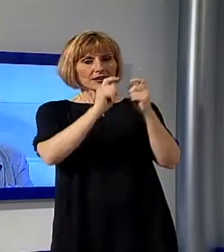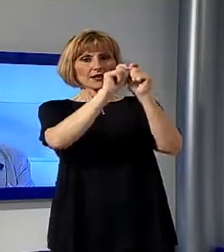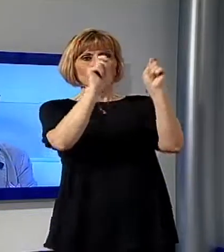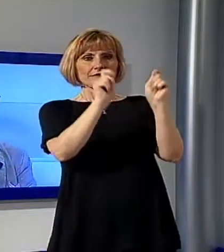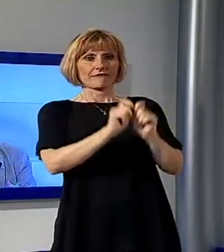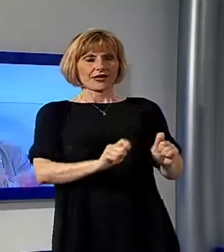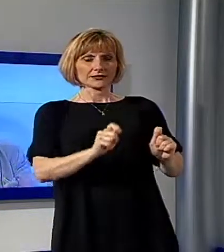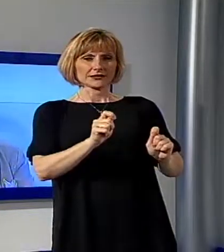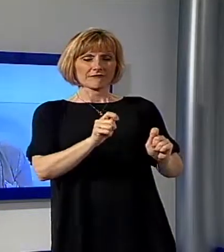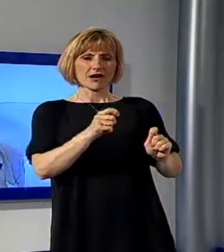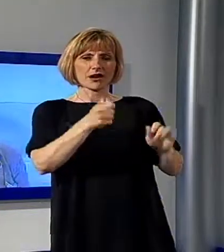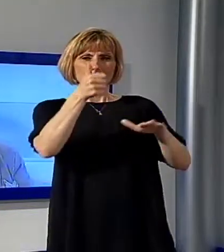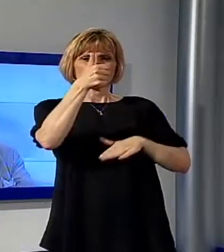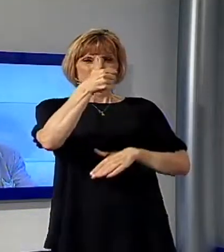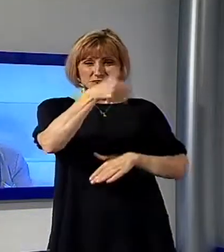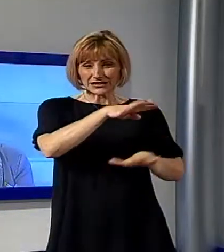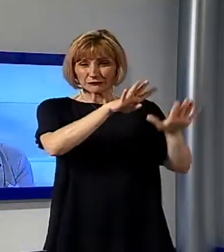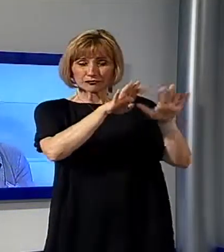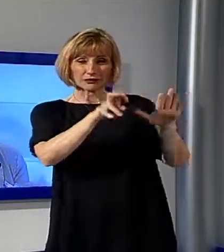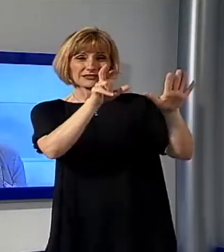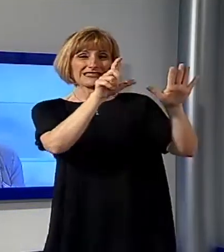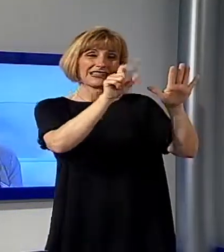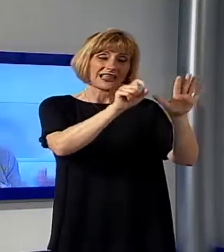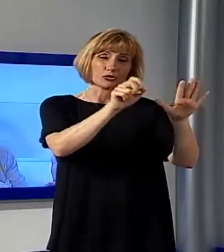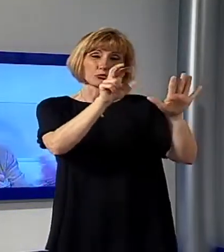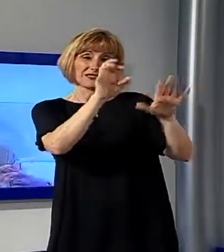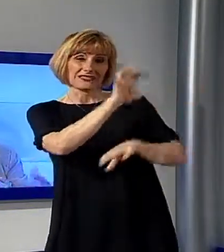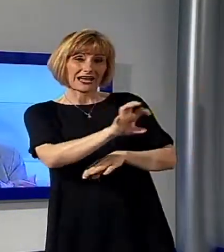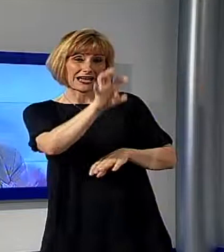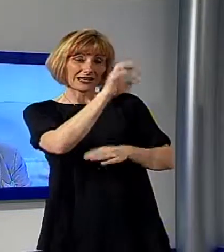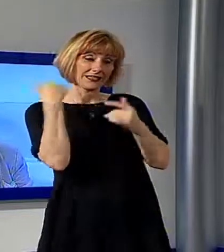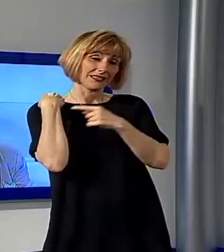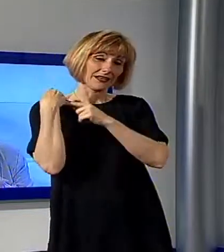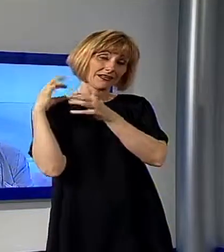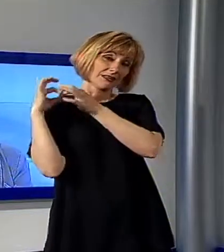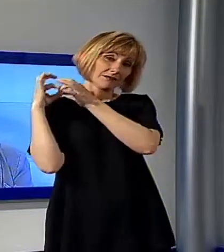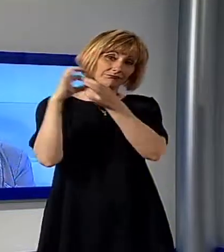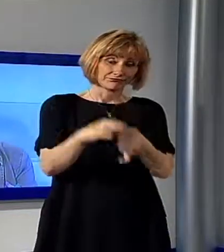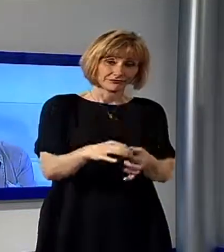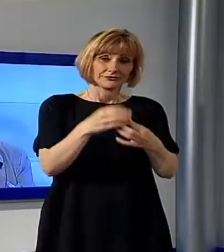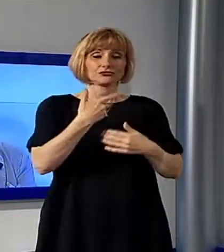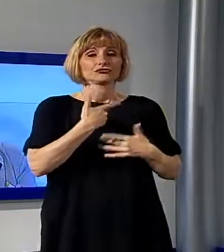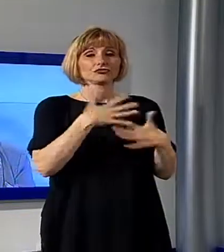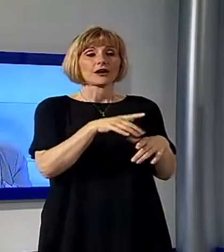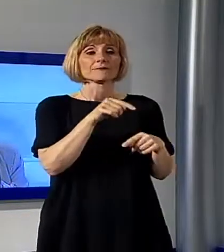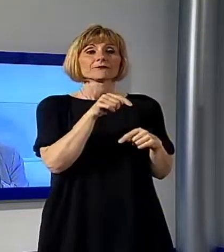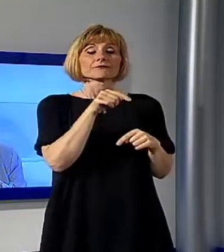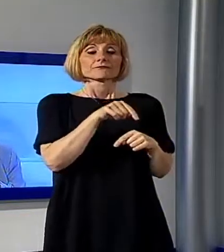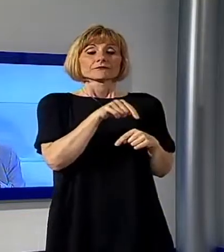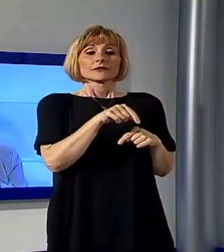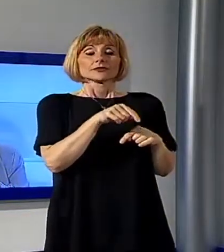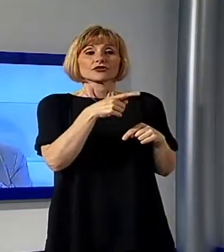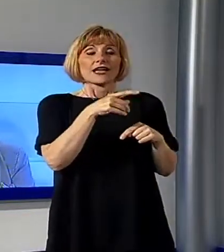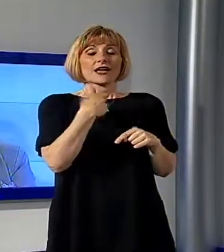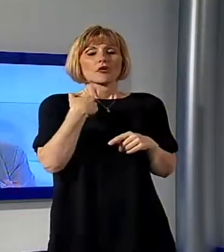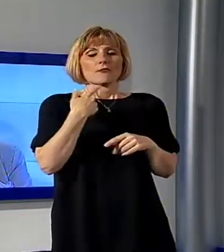organizzava negli anni 70-80, dove c'era questa multidisciplinarità, questo connubio tra architettura, musica. Qui, ecco, diciamo, questi